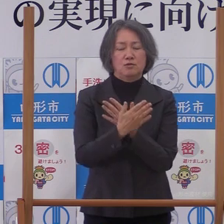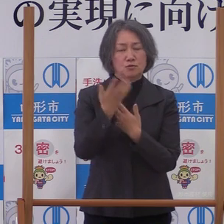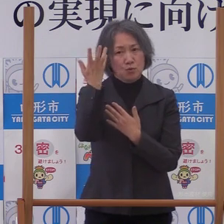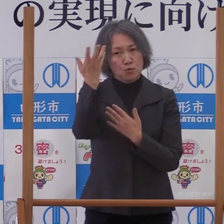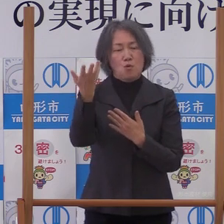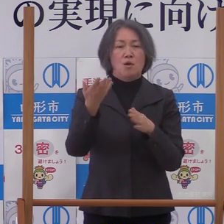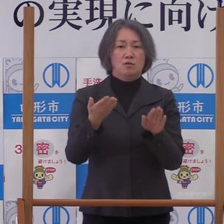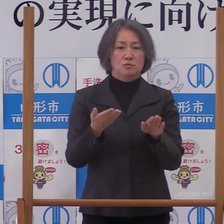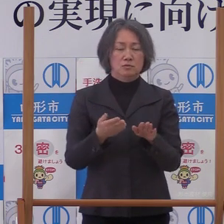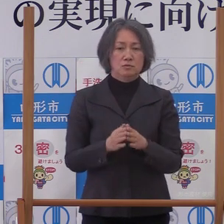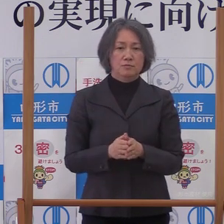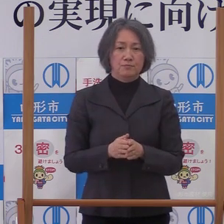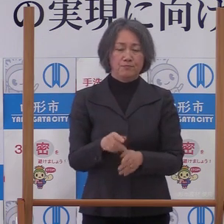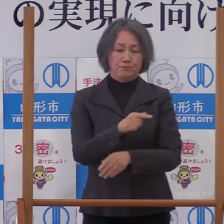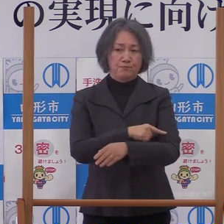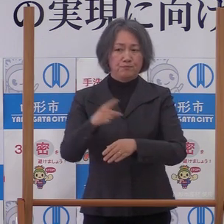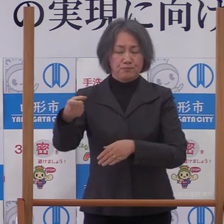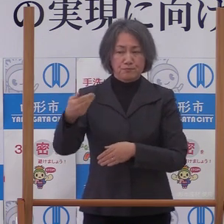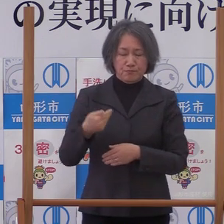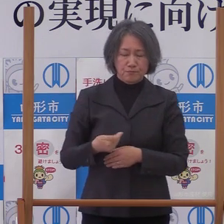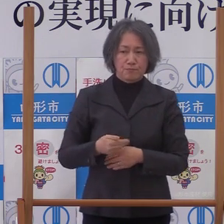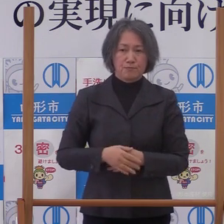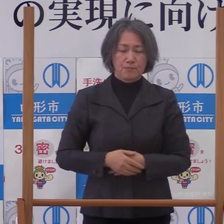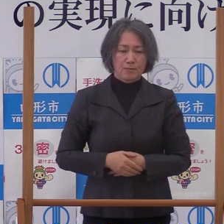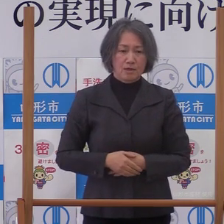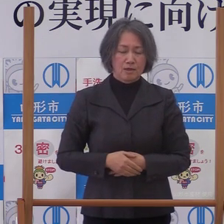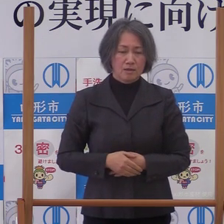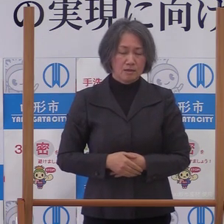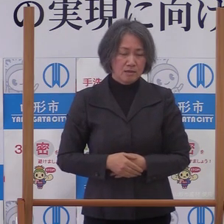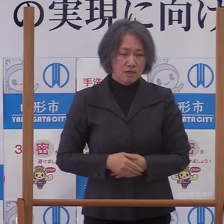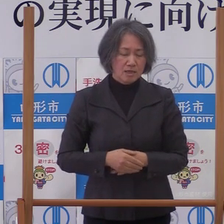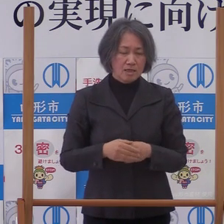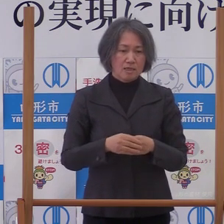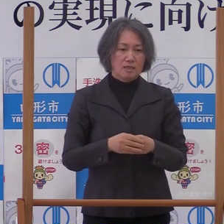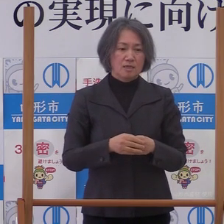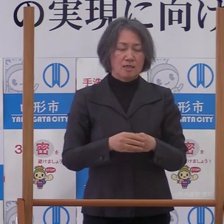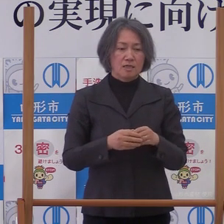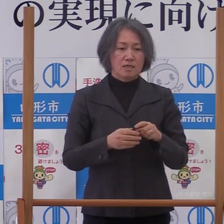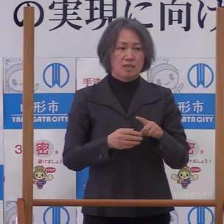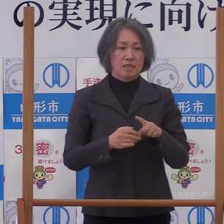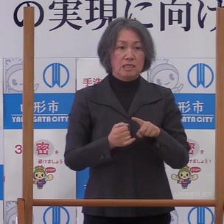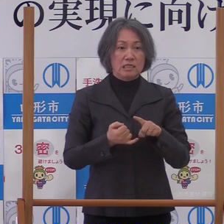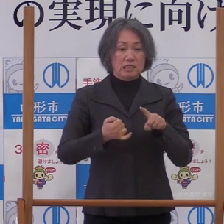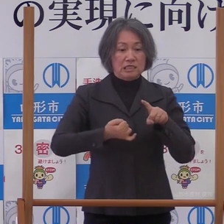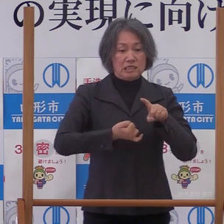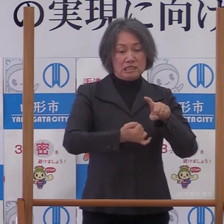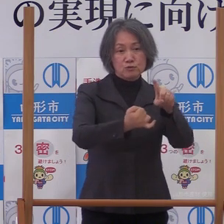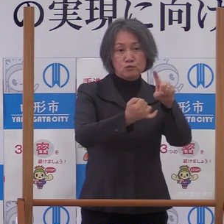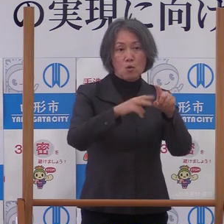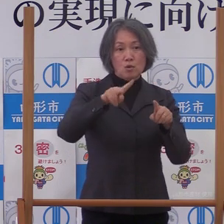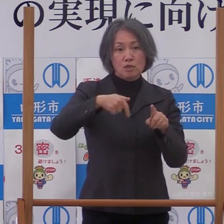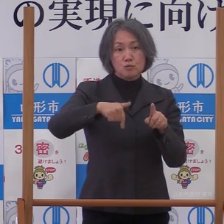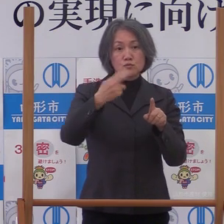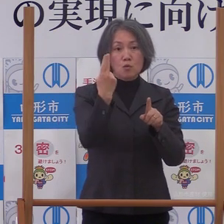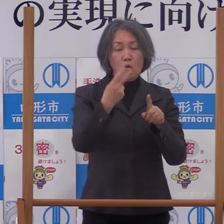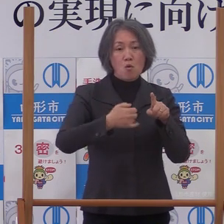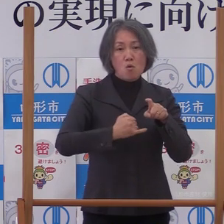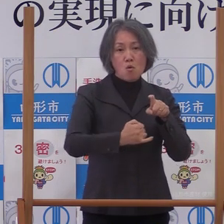すみません、細かいところで恐縮なんですけども、リフトの、リフ